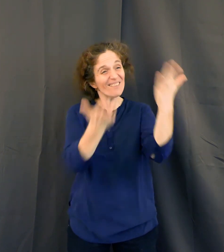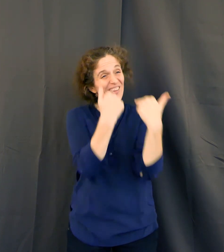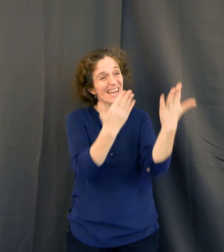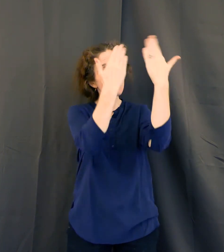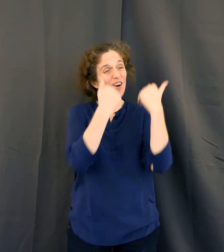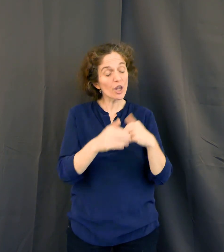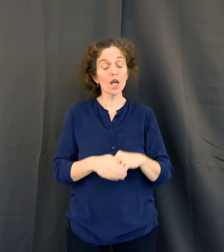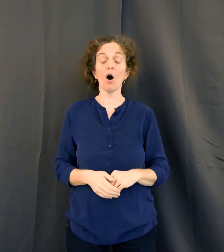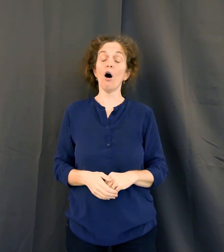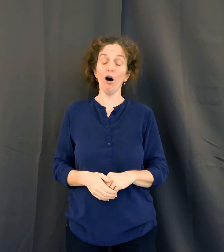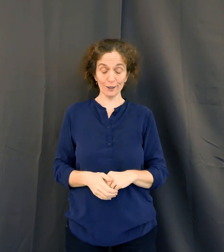Noël! Venez !»